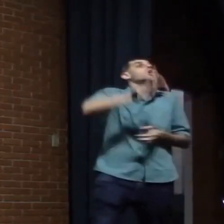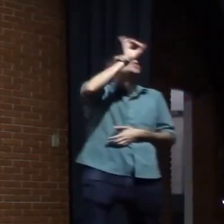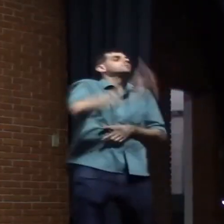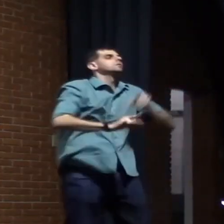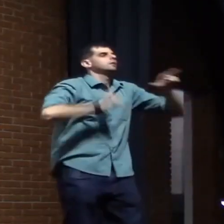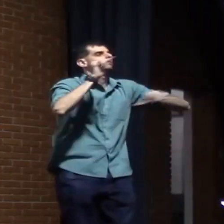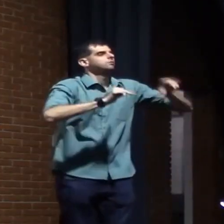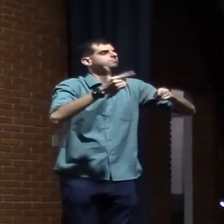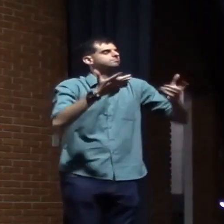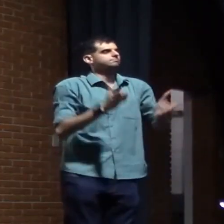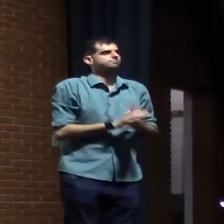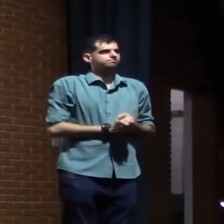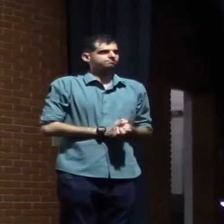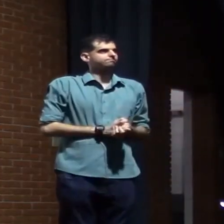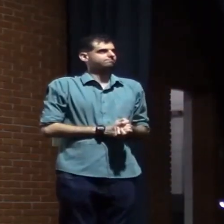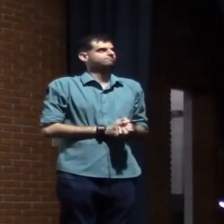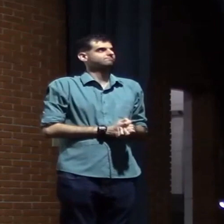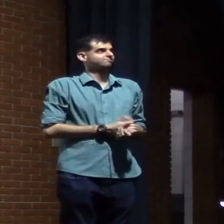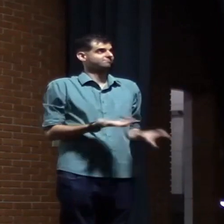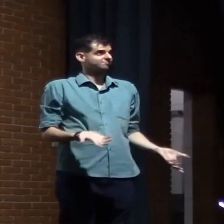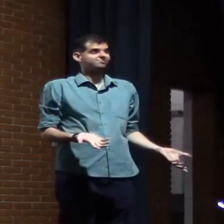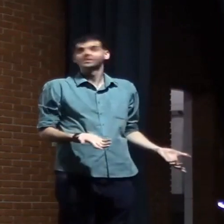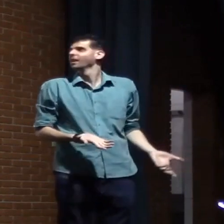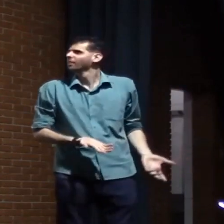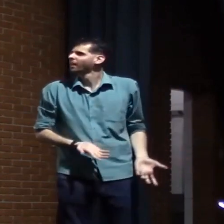Aí a gente entra aí na questão do direito ao trabalho, né?